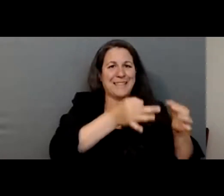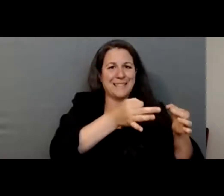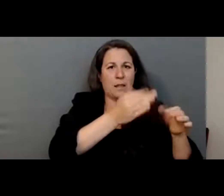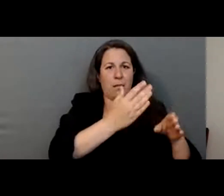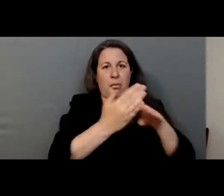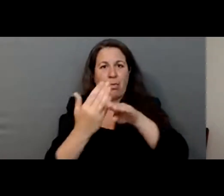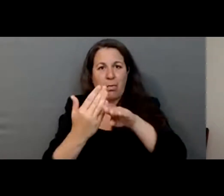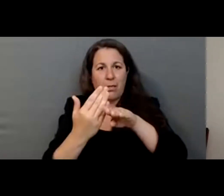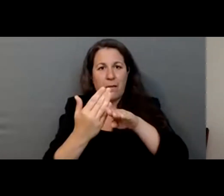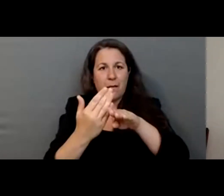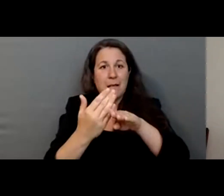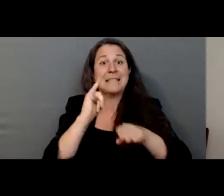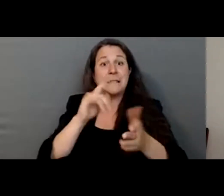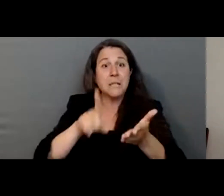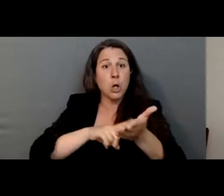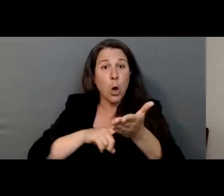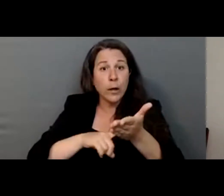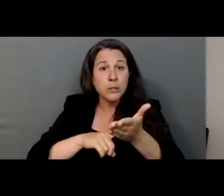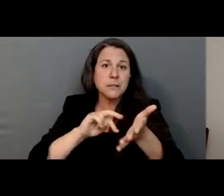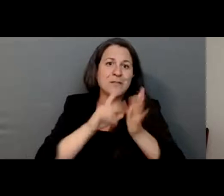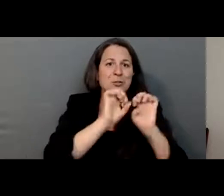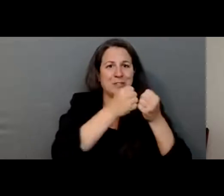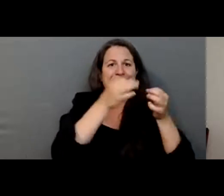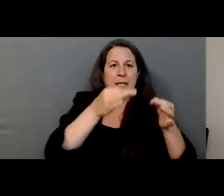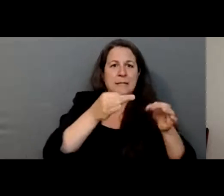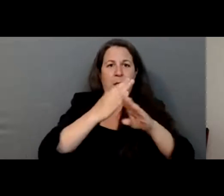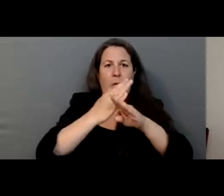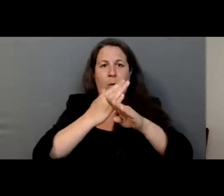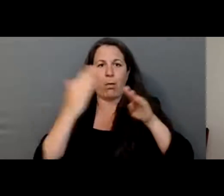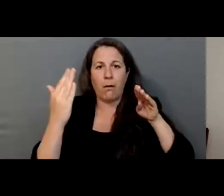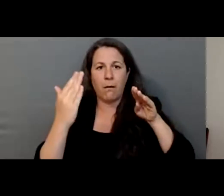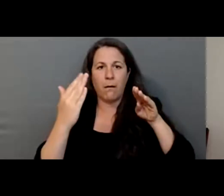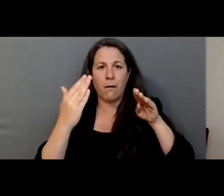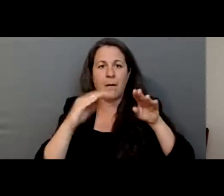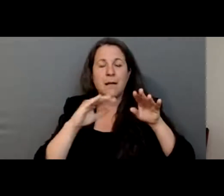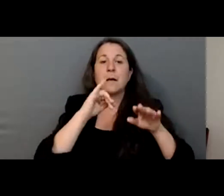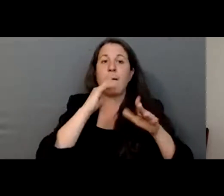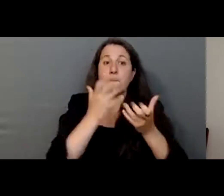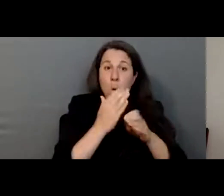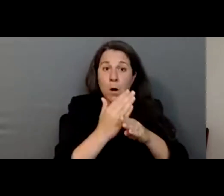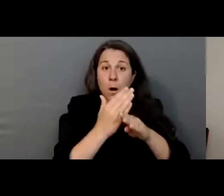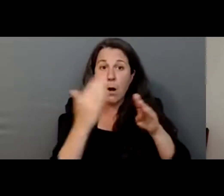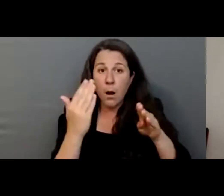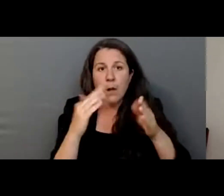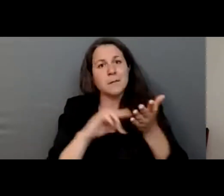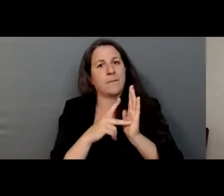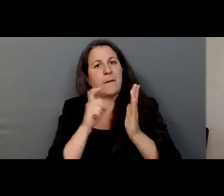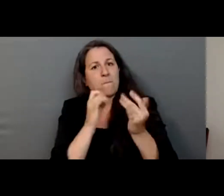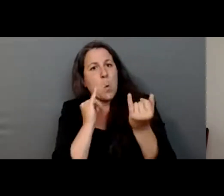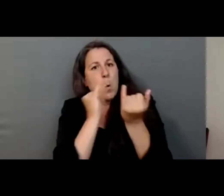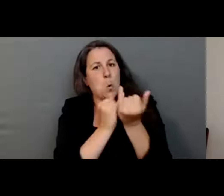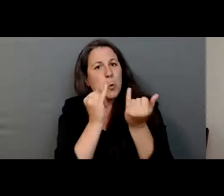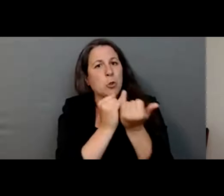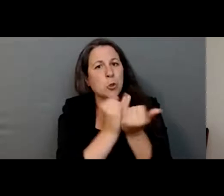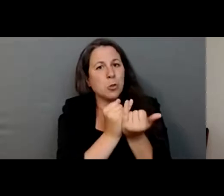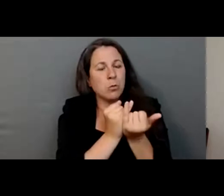à des choix sociaux. Et ces choix sociaux, bien sûr, résultent de luttes. Et ces luttes, en fait, toutes convergent vers l'acquisition